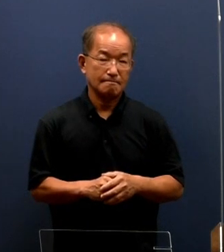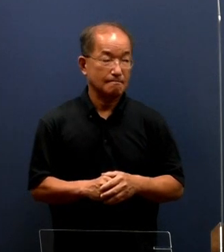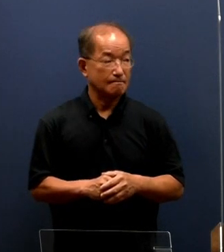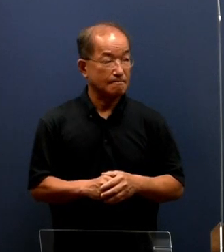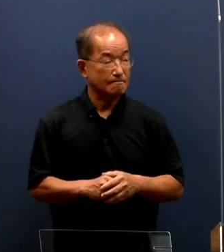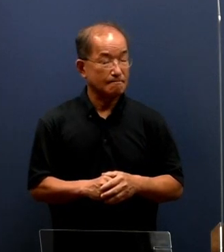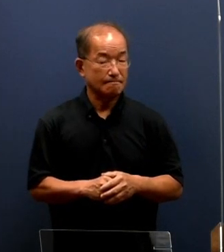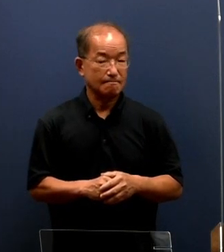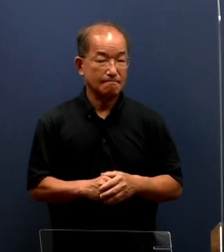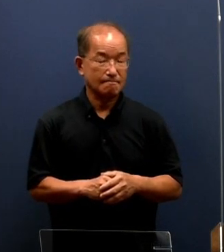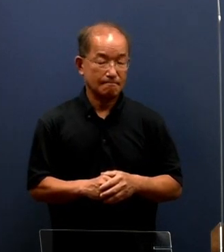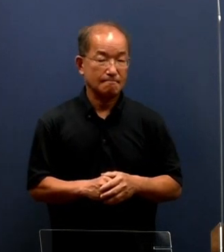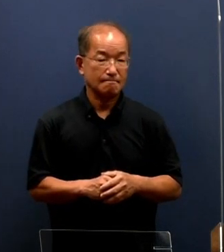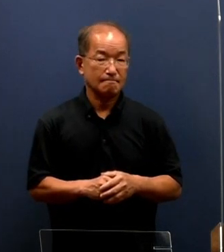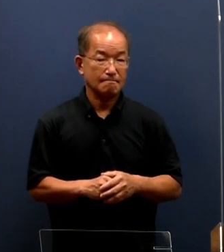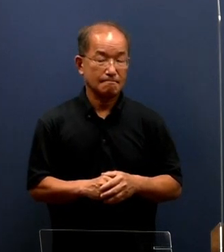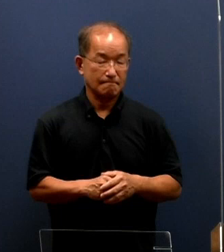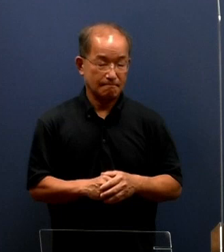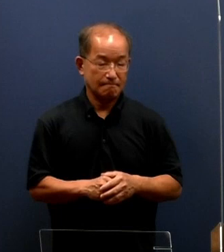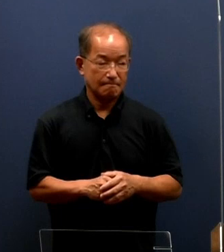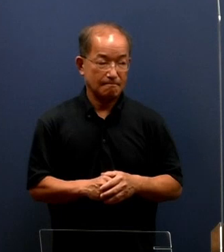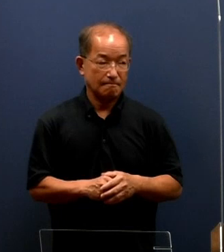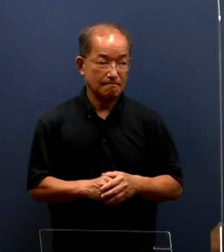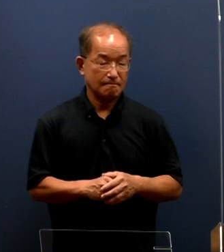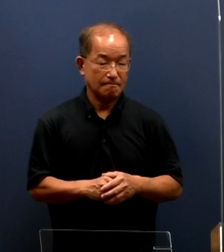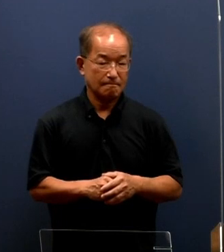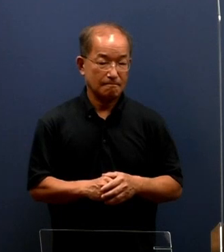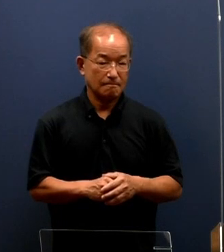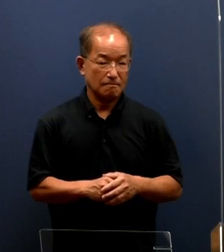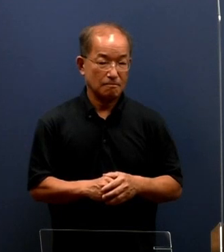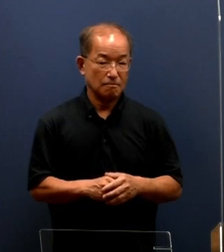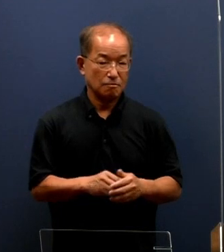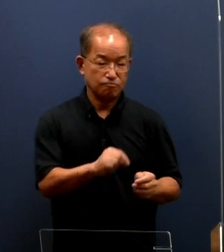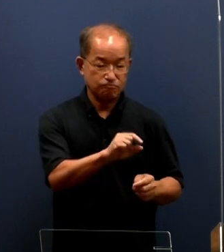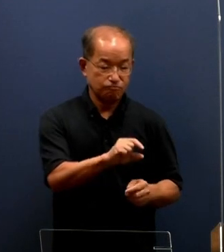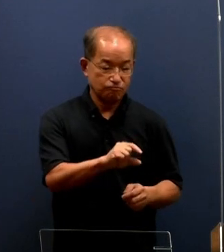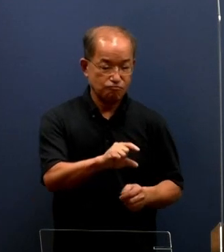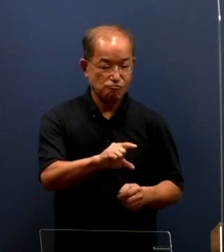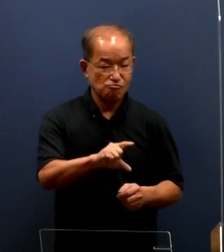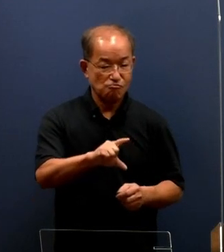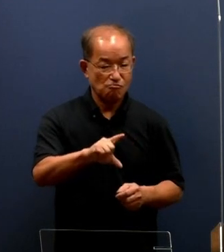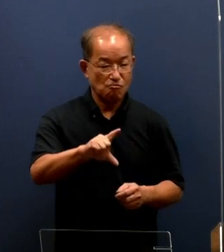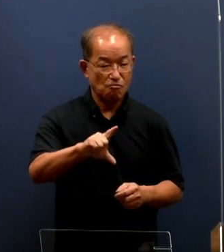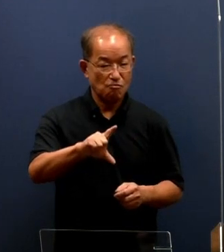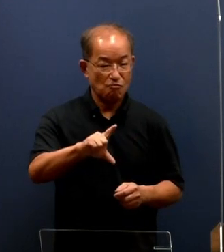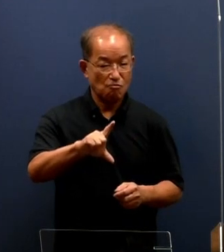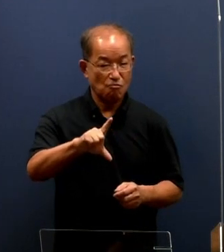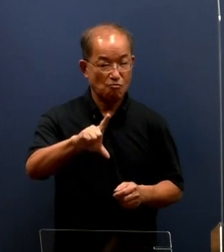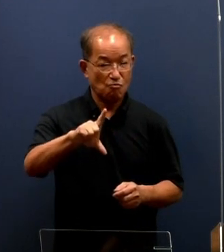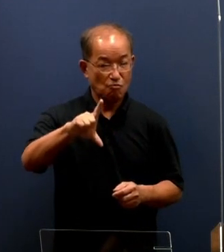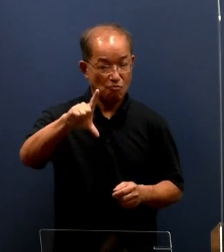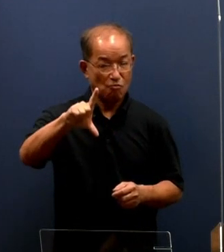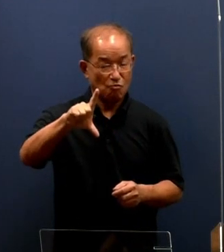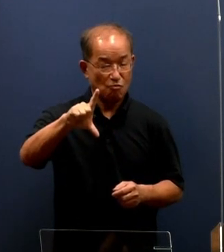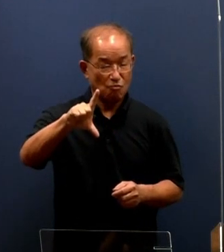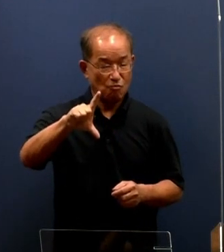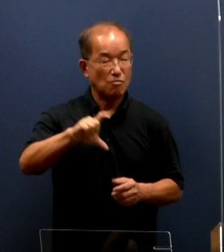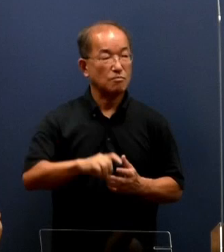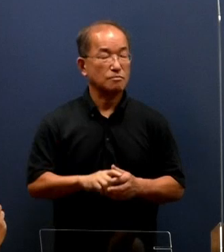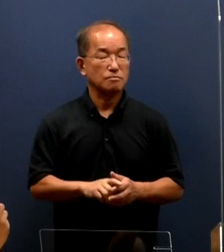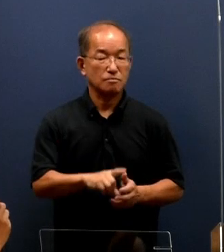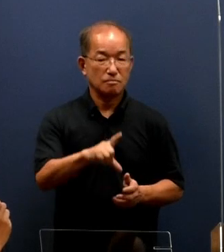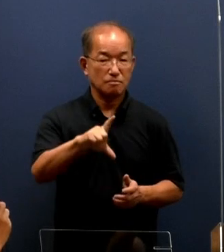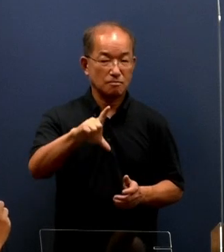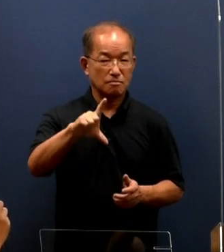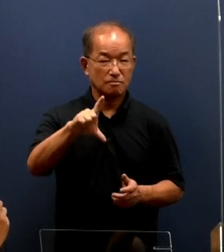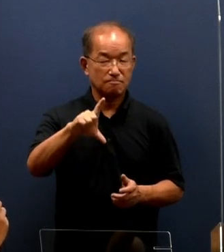こういうやつです、こういうやつのこうが続いていけば指数関数ですね、こういう